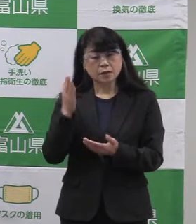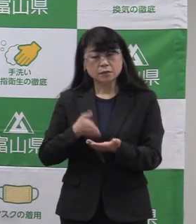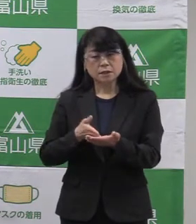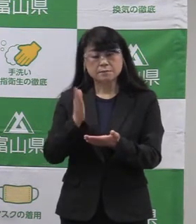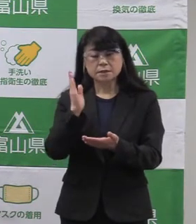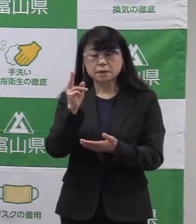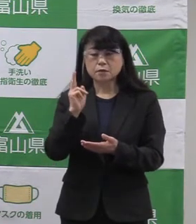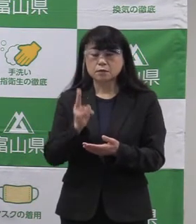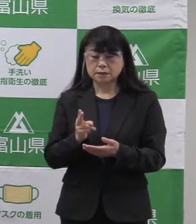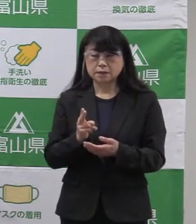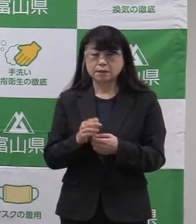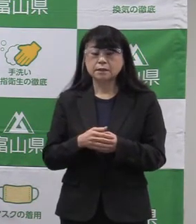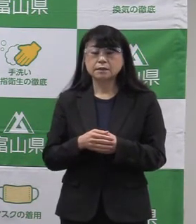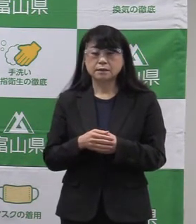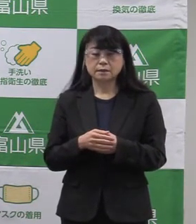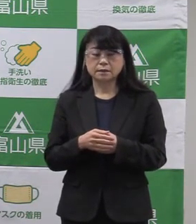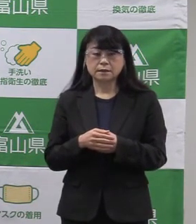ように